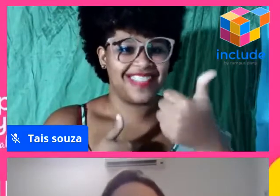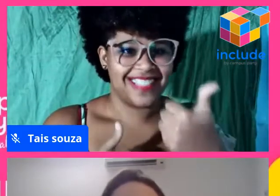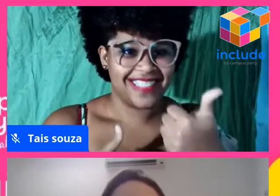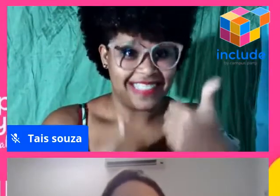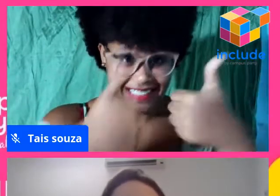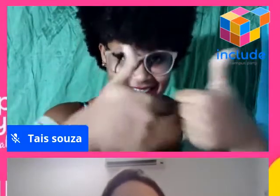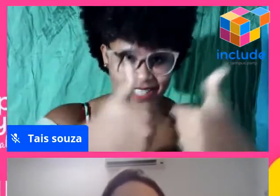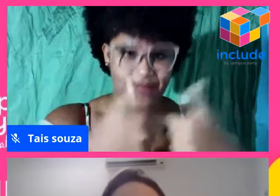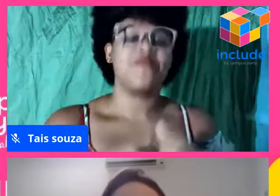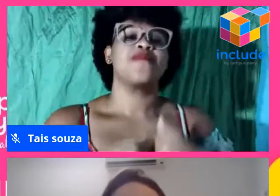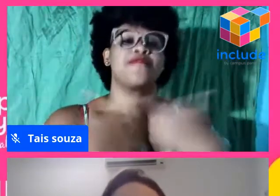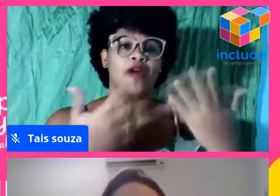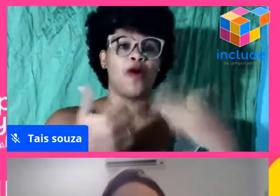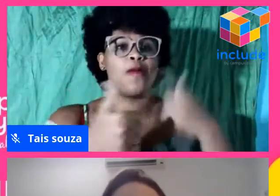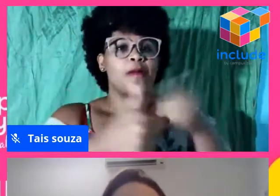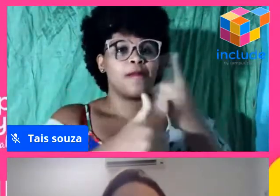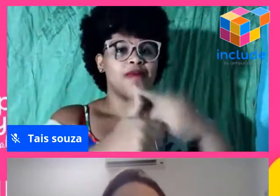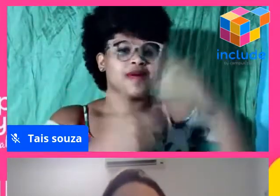Então,